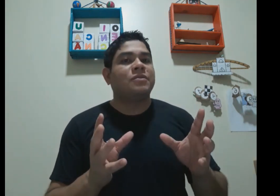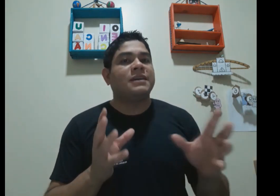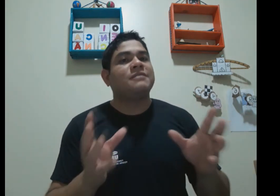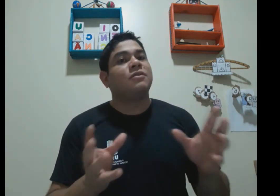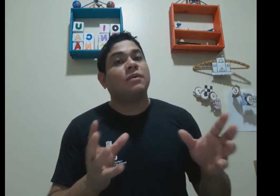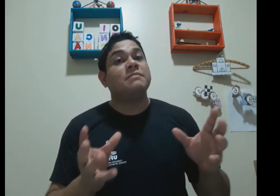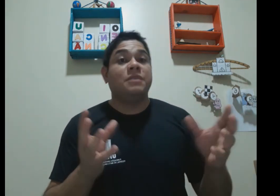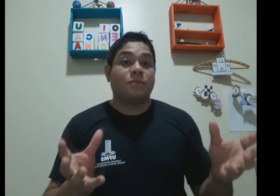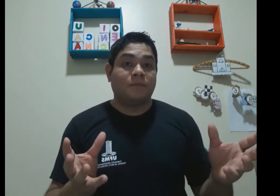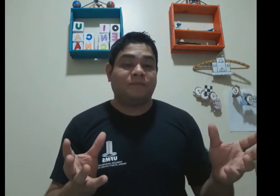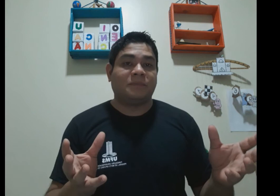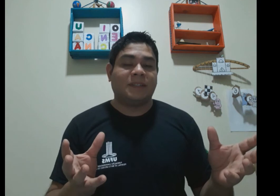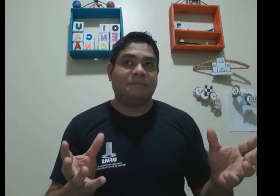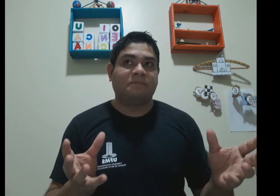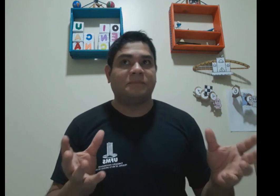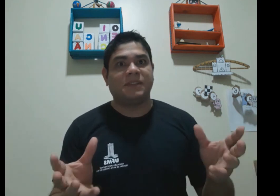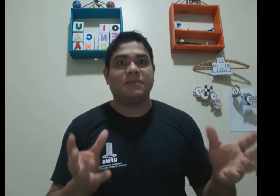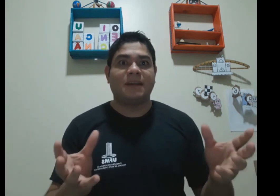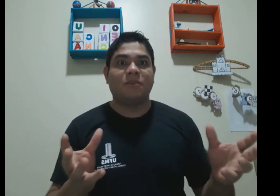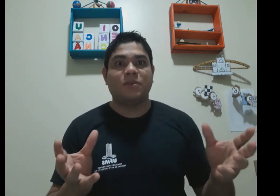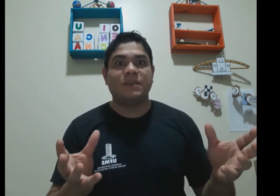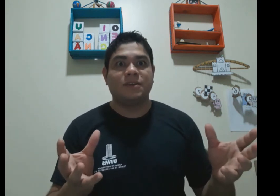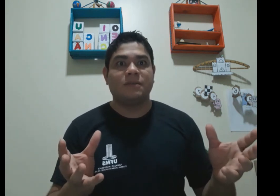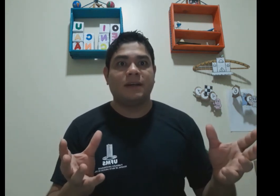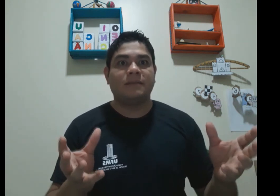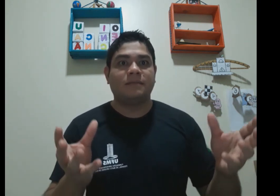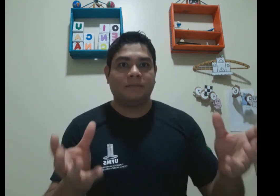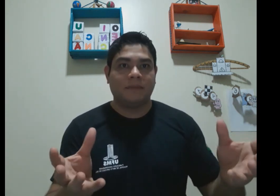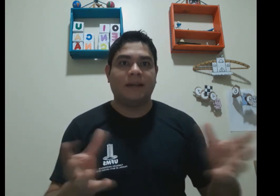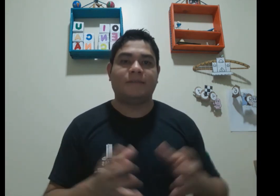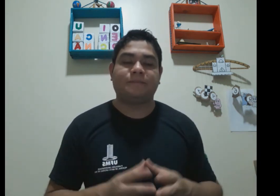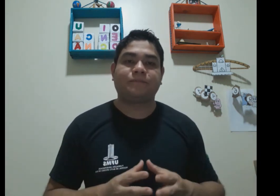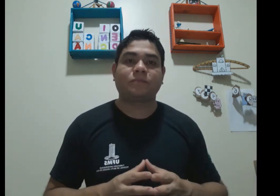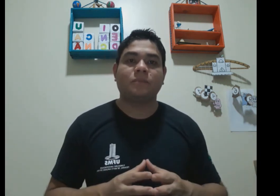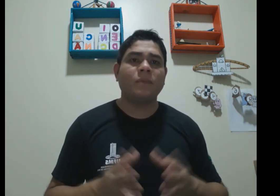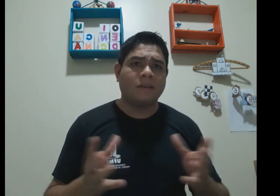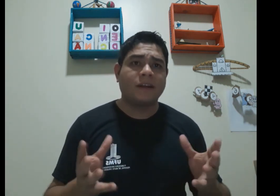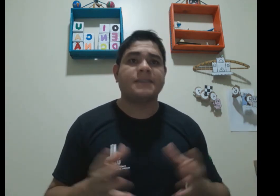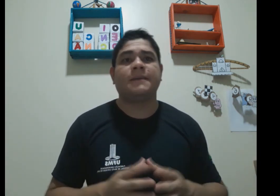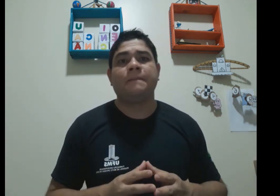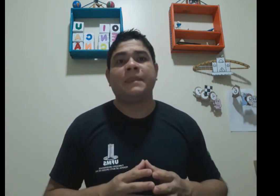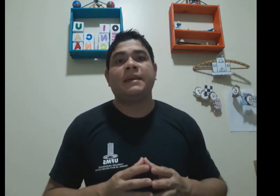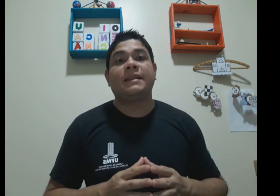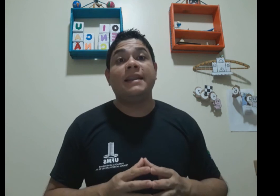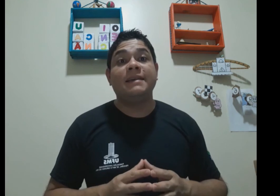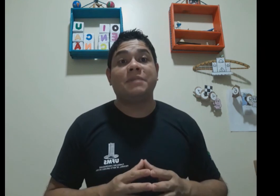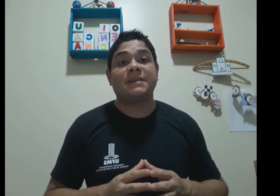portuguesa ficou ambíguo, né? Você não sabe qual é o sentido da palavra, da frase. Na Libras,